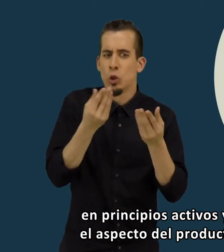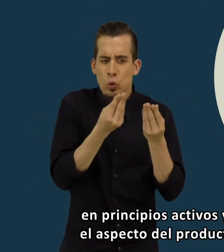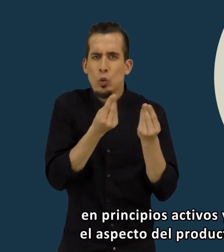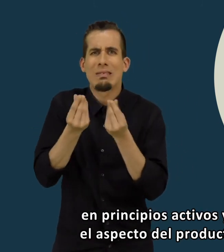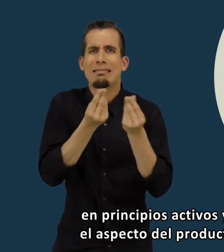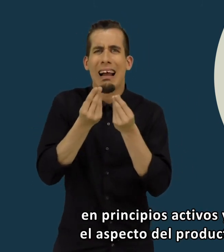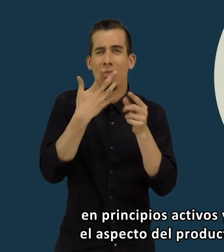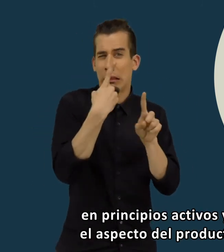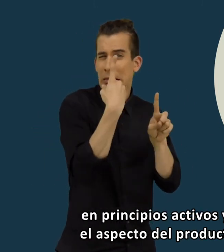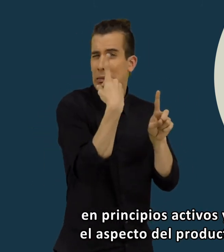excipientes,